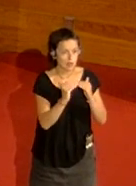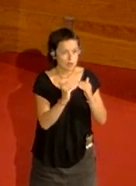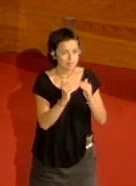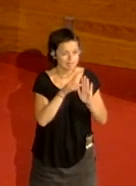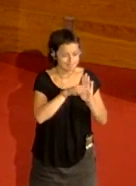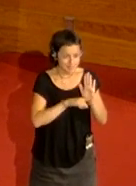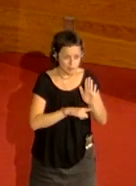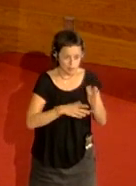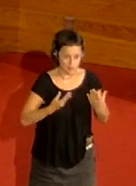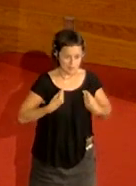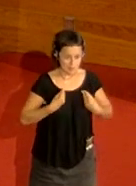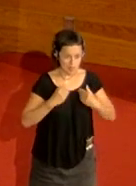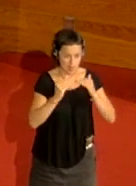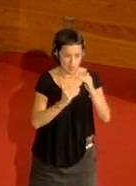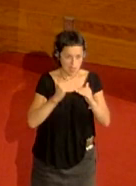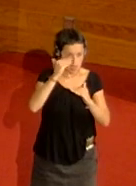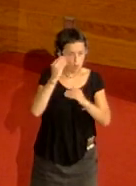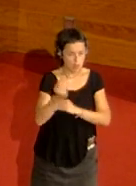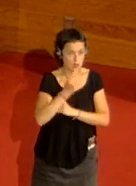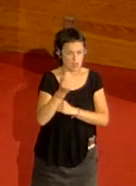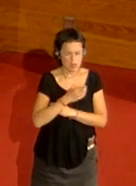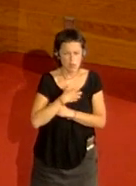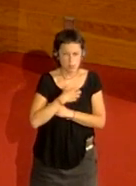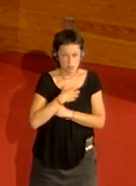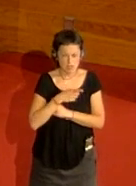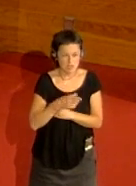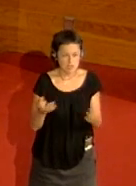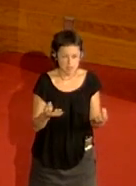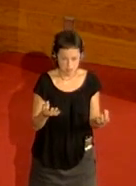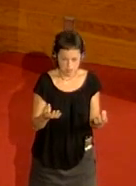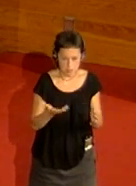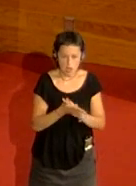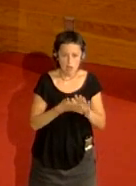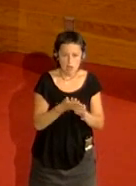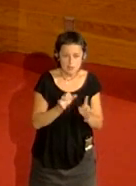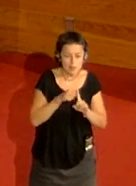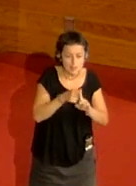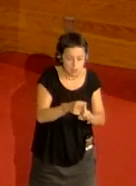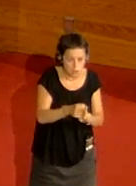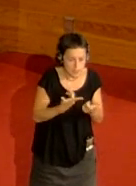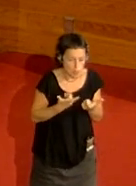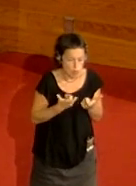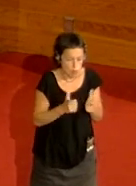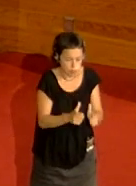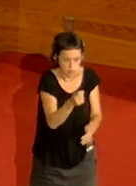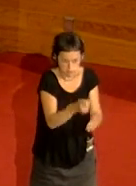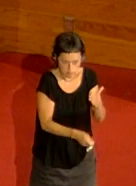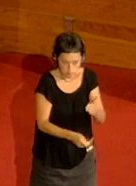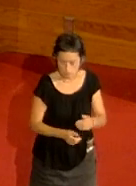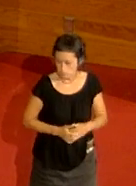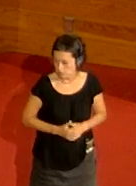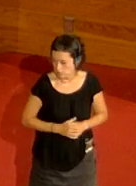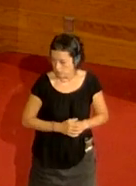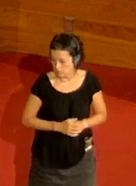condiciones de vida eh estamos hablando de de esa presión de esos compartimentos estancos e